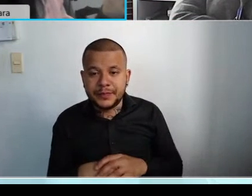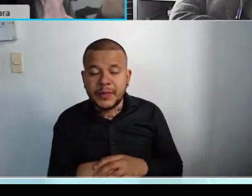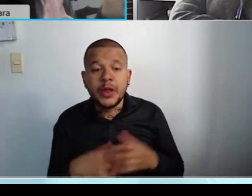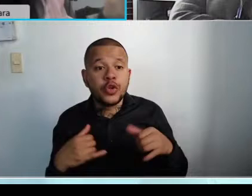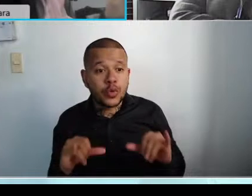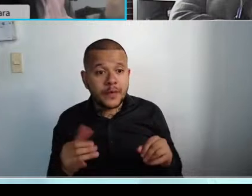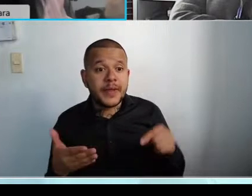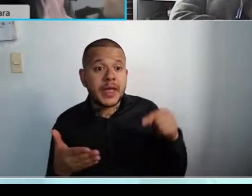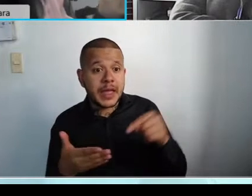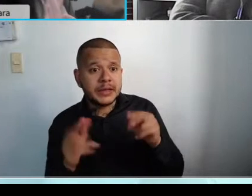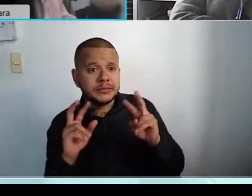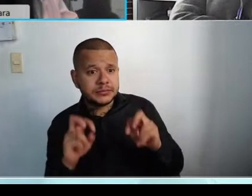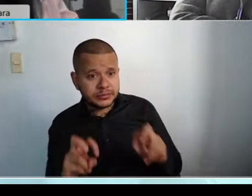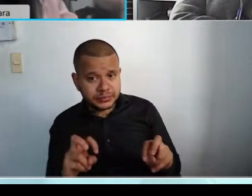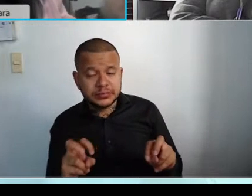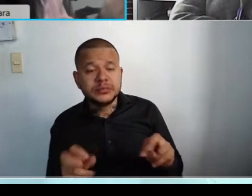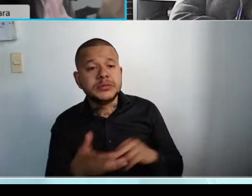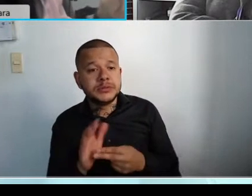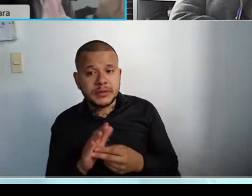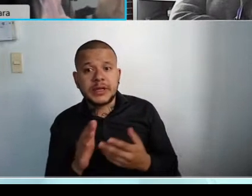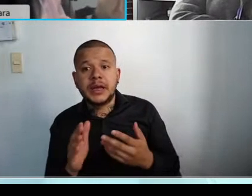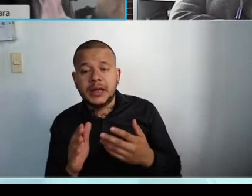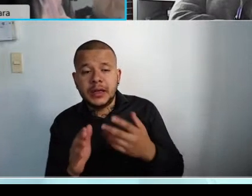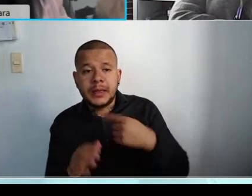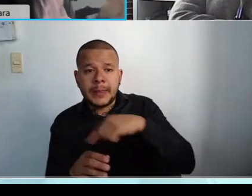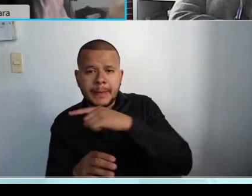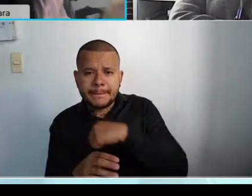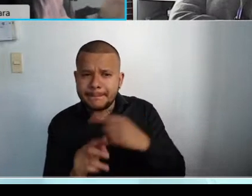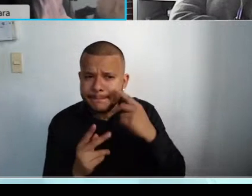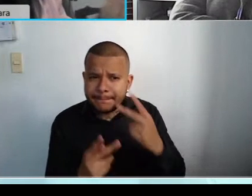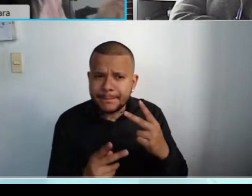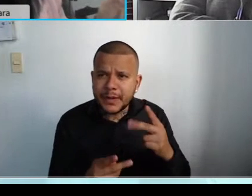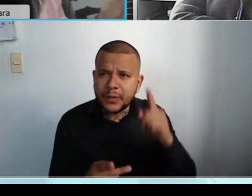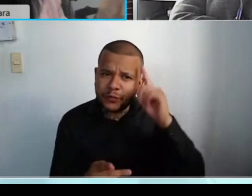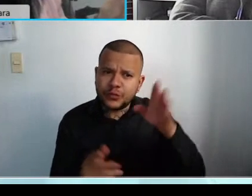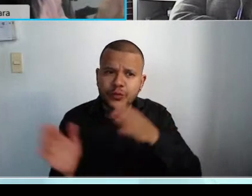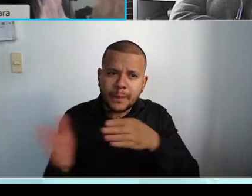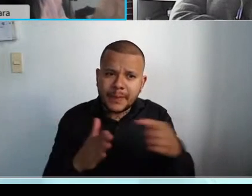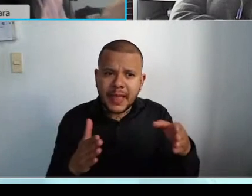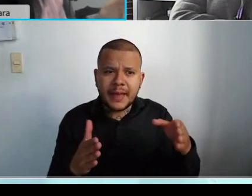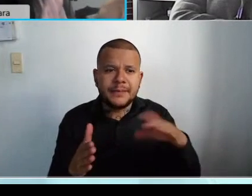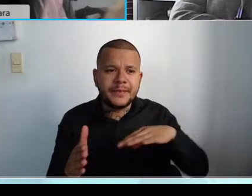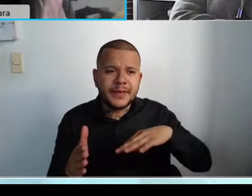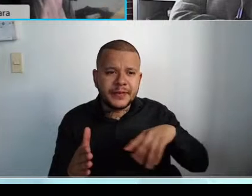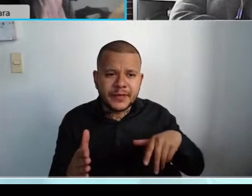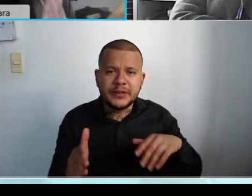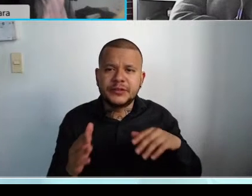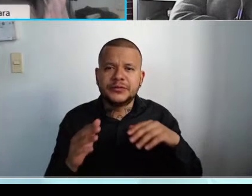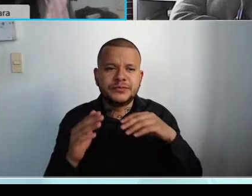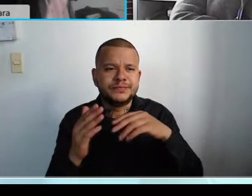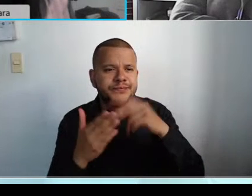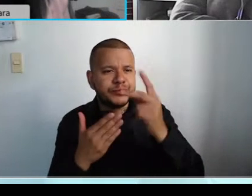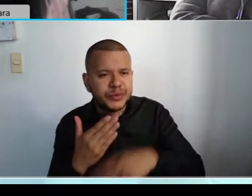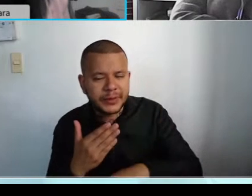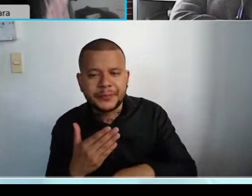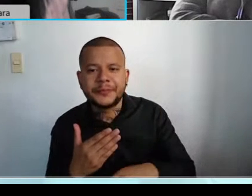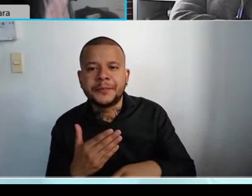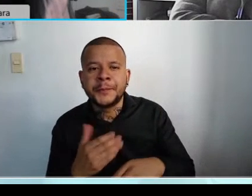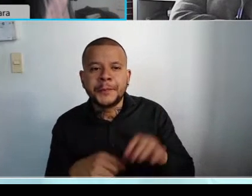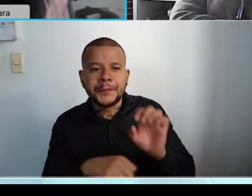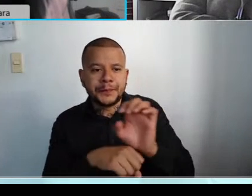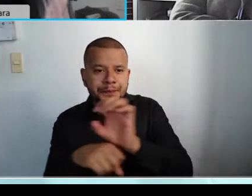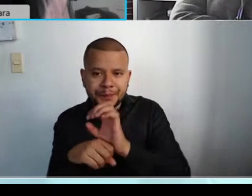consultando porque nos va a servir de base para continuar haciendo las proyecciones de nuestros planes, beneficios y programas en las entidades territoriales, mientras aquí